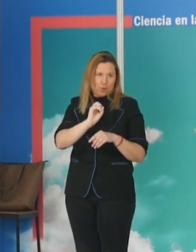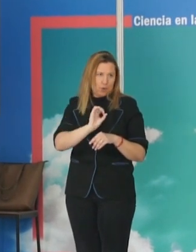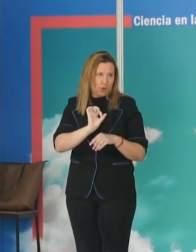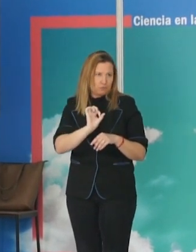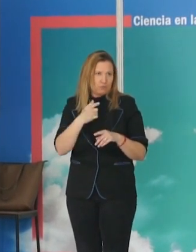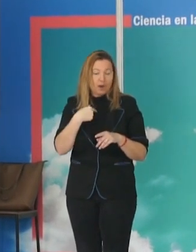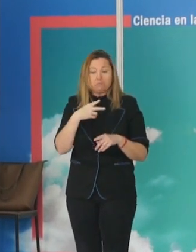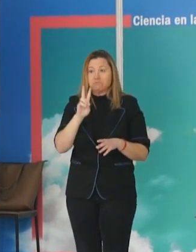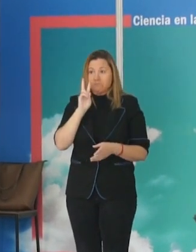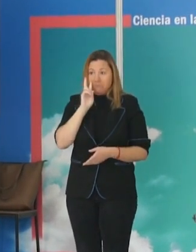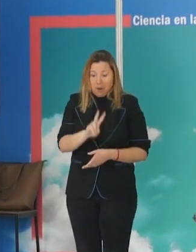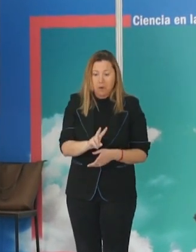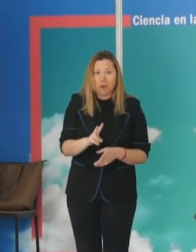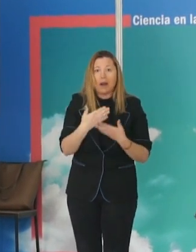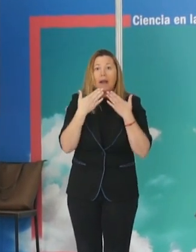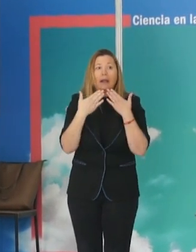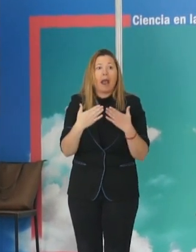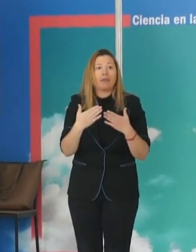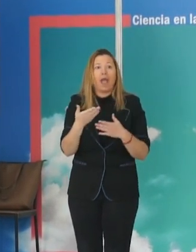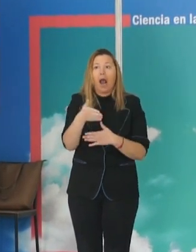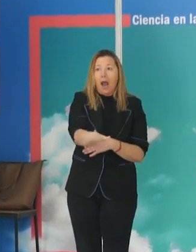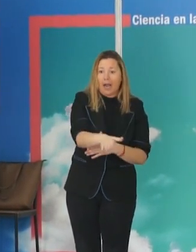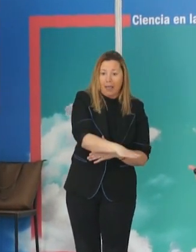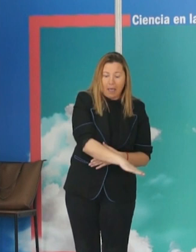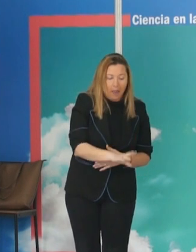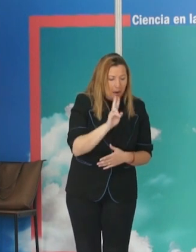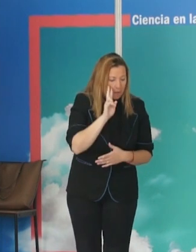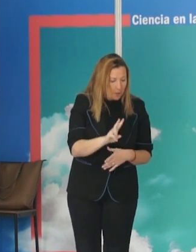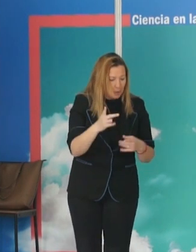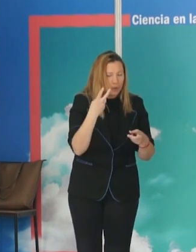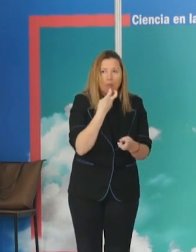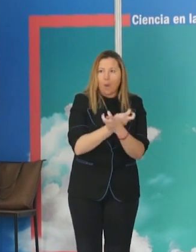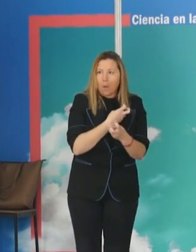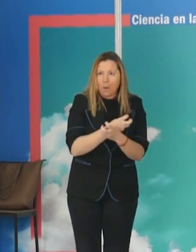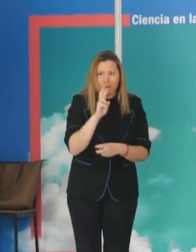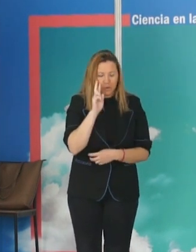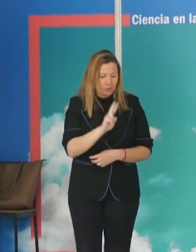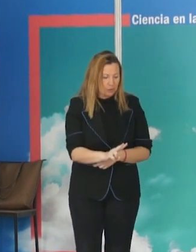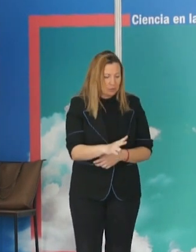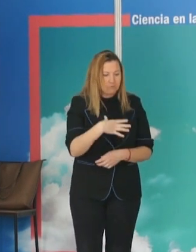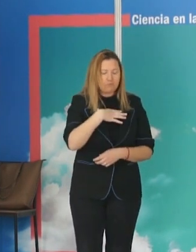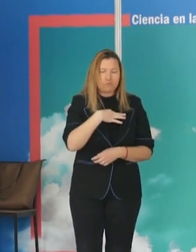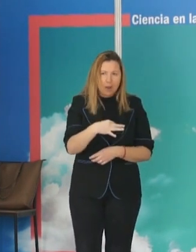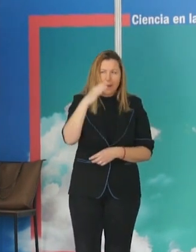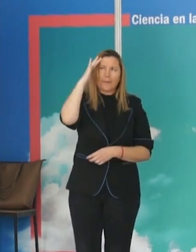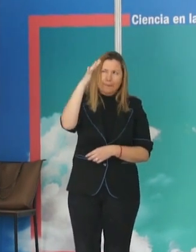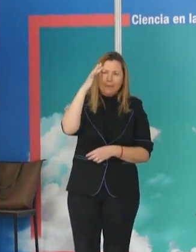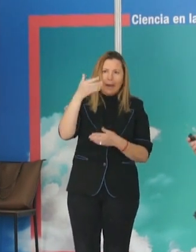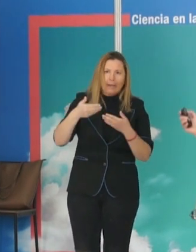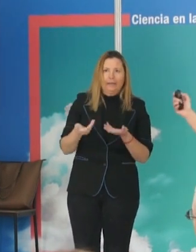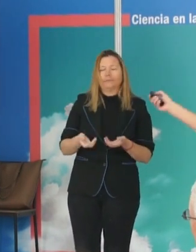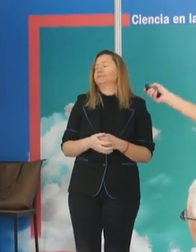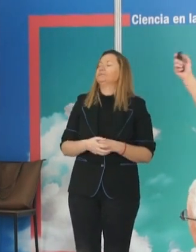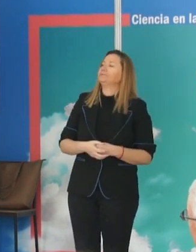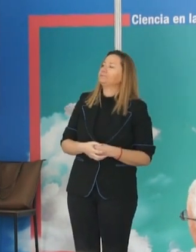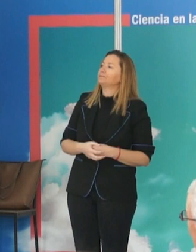unos restos que gracias a la ciencia somos capaces de... Pues vamos viendo ya cómo podemos ir viendo algunas